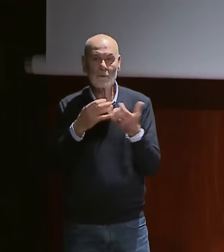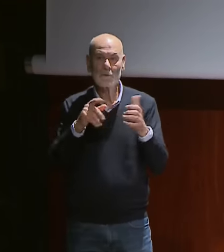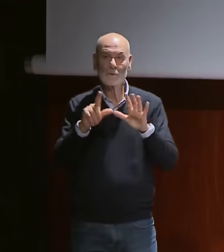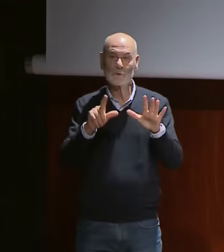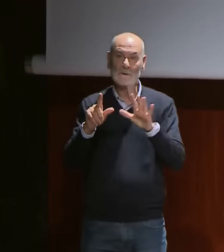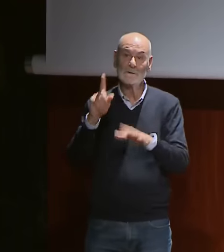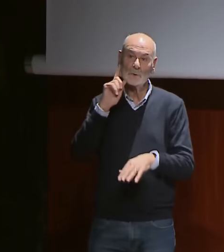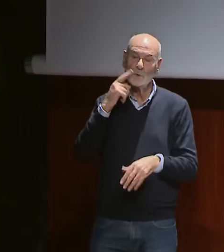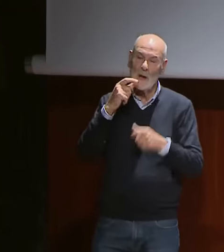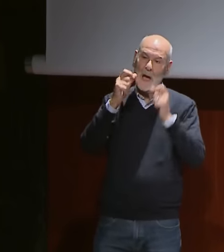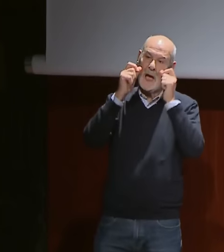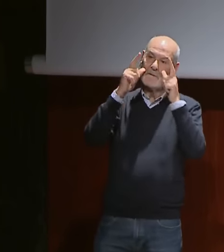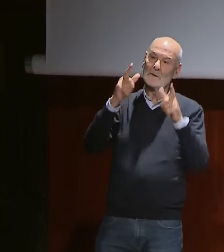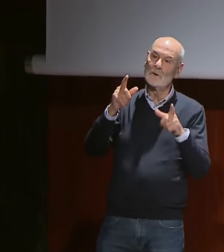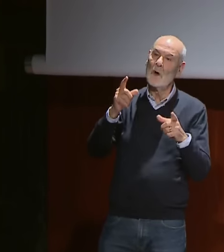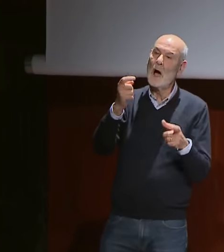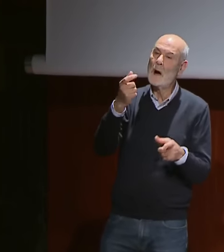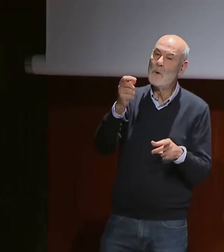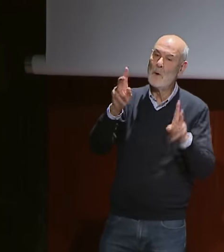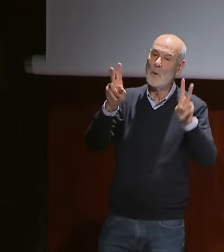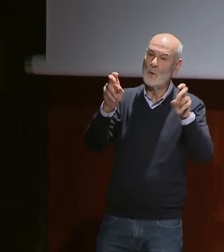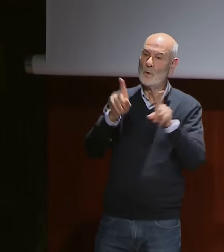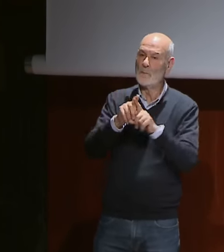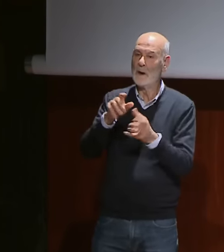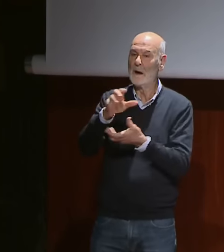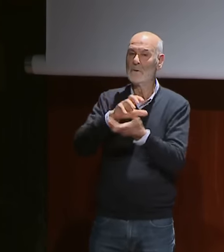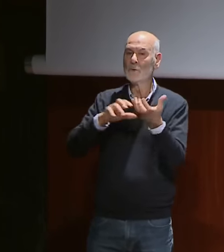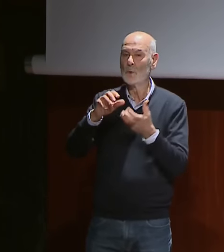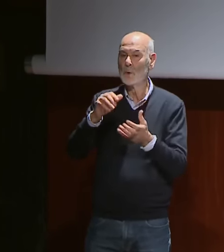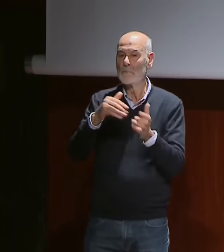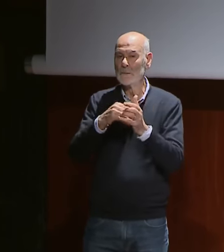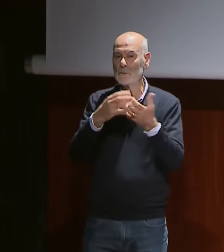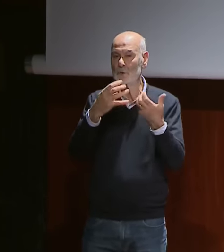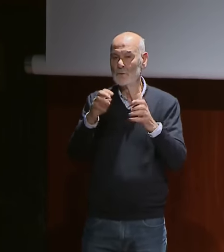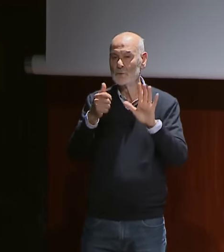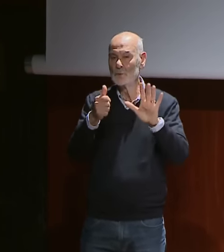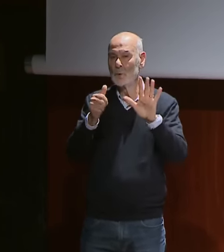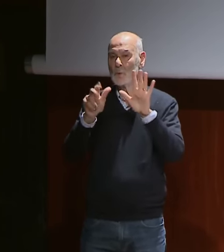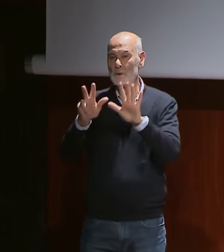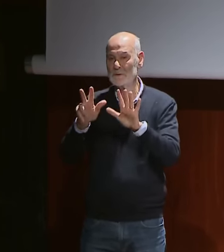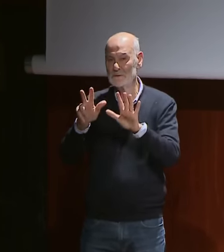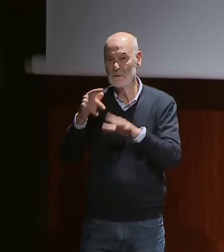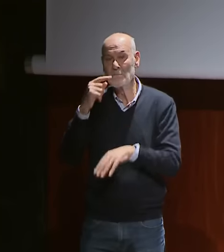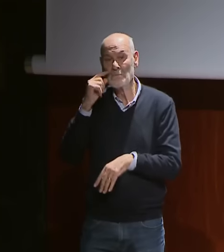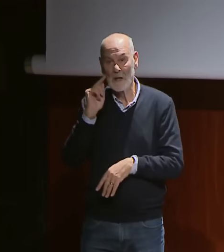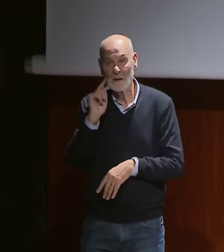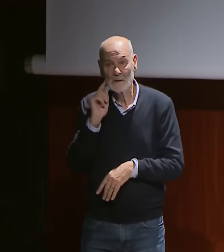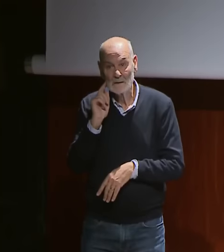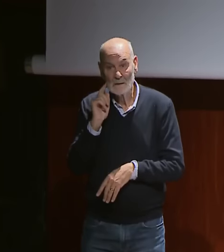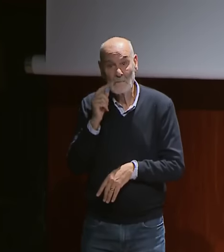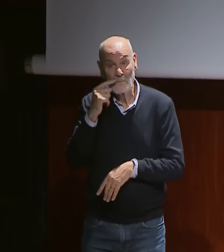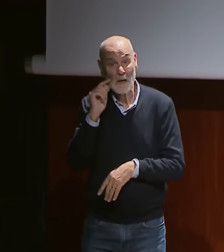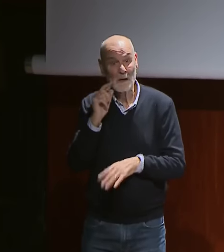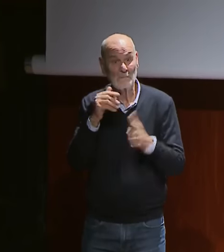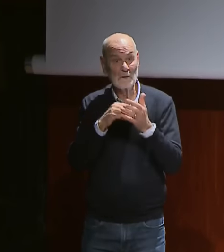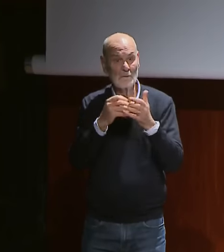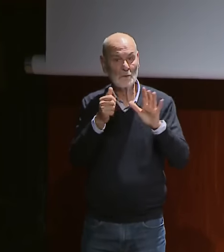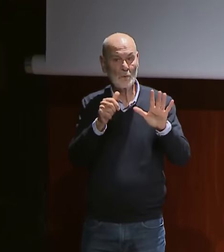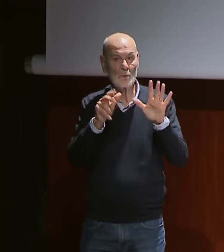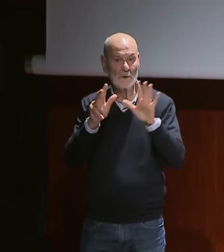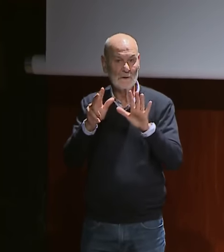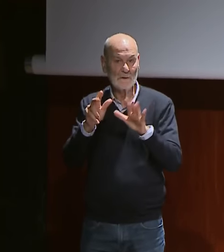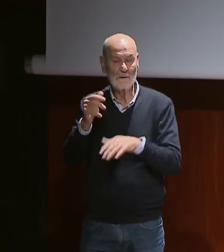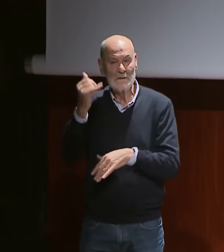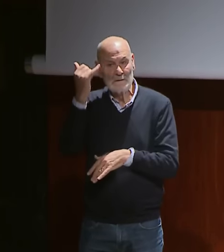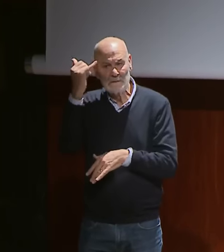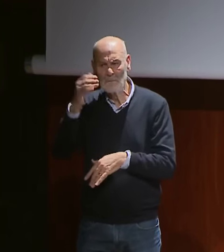c'est... En 77, c'est le réveil, c'est notre petite révolution. C'est un peu